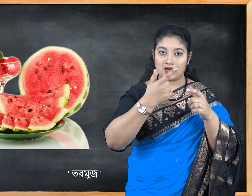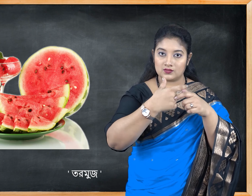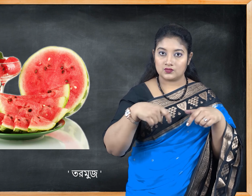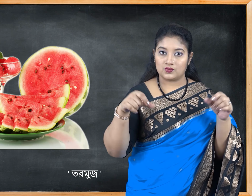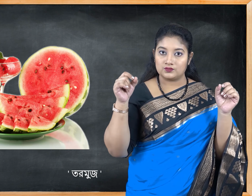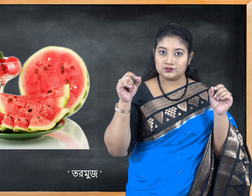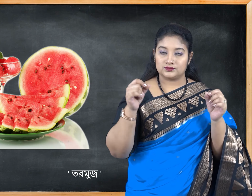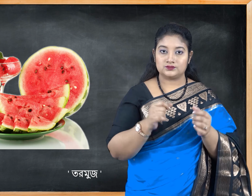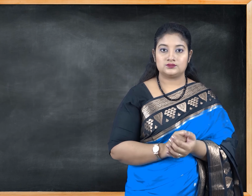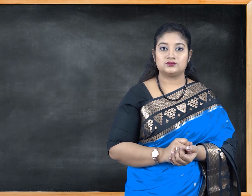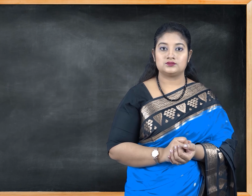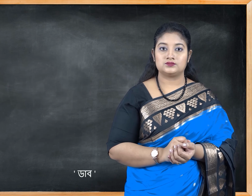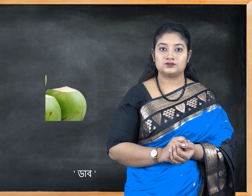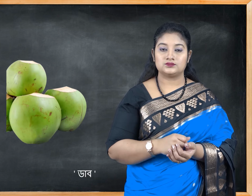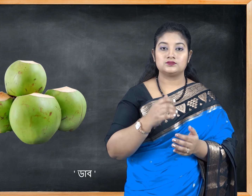তরমুজ, ডাব,